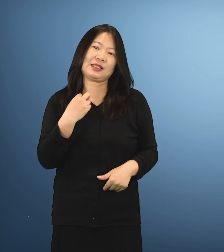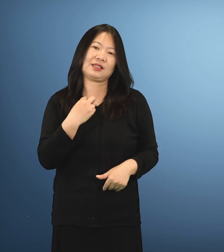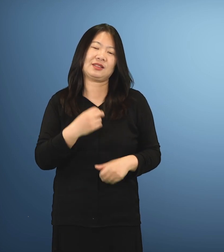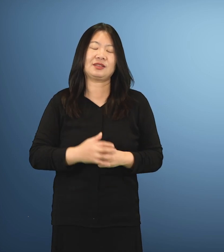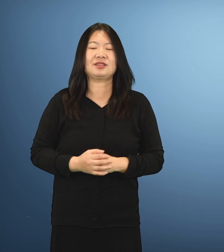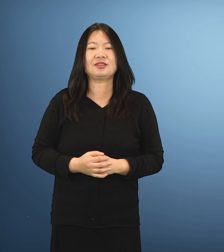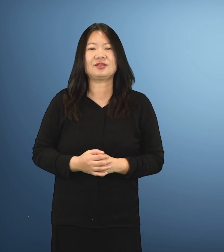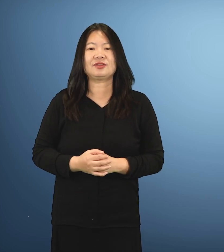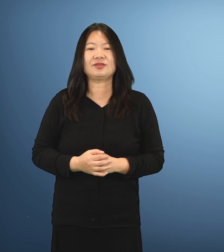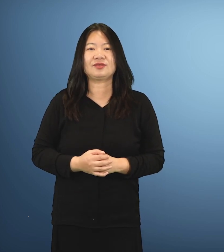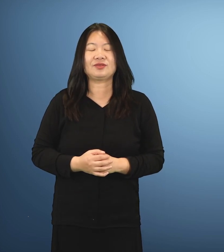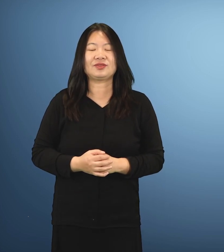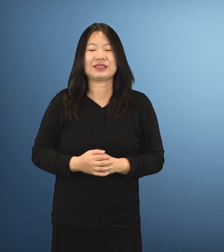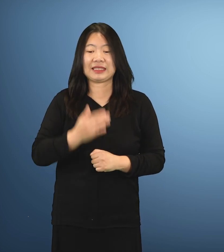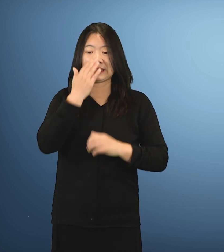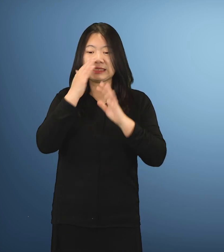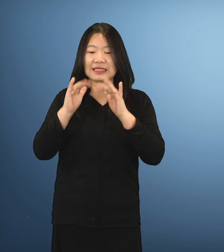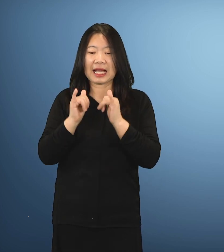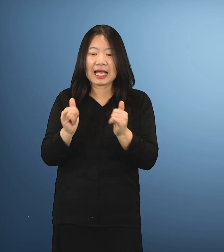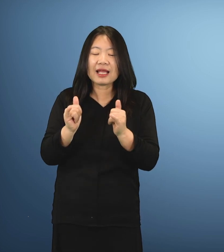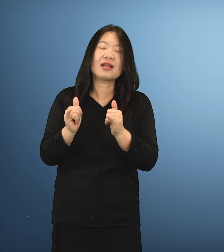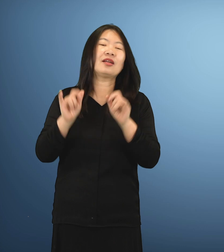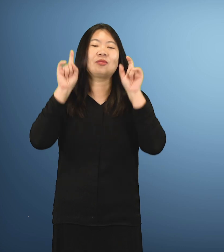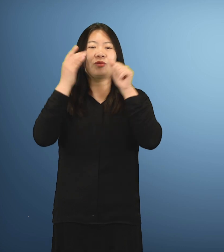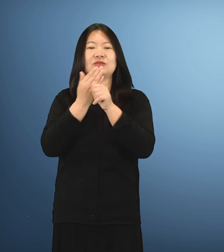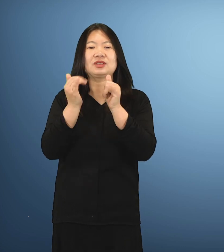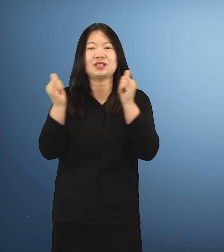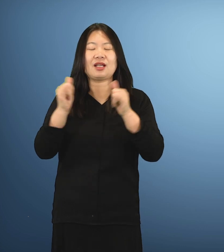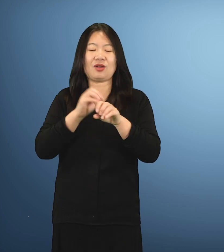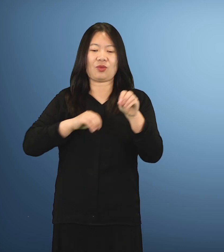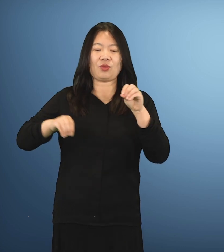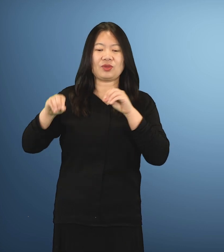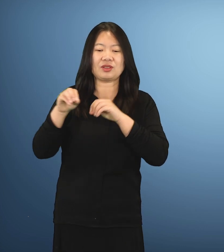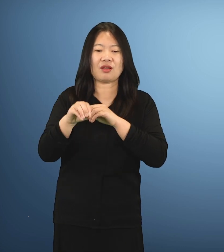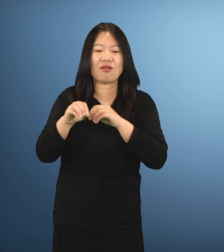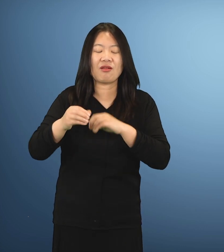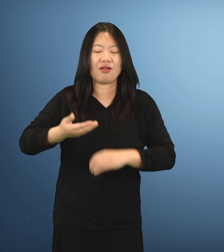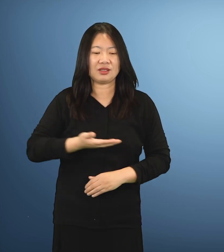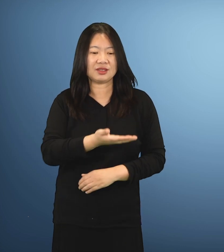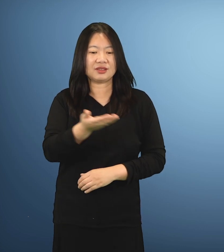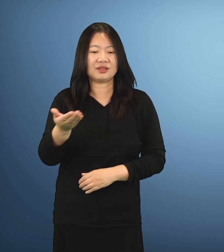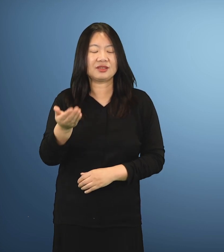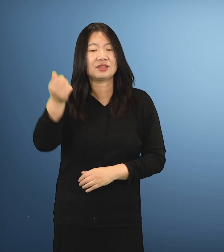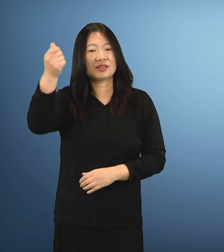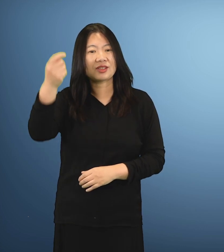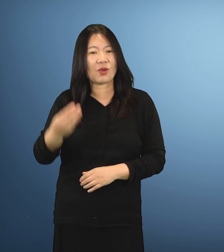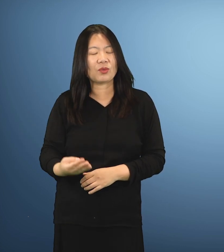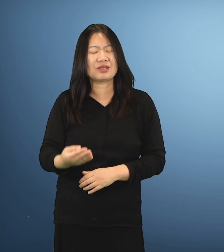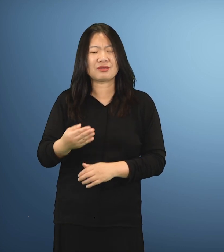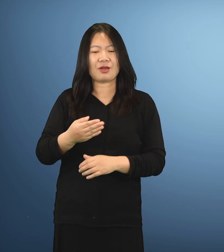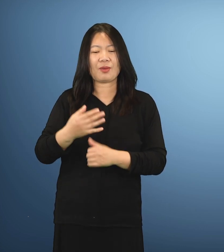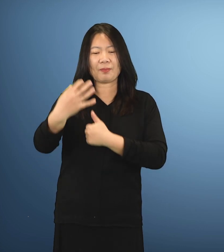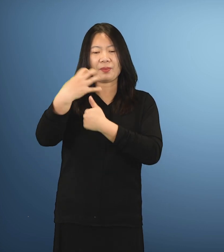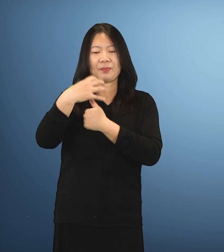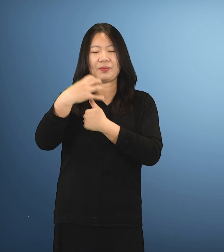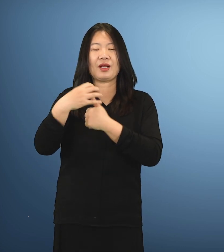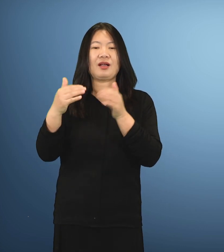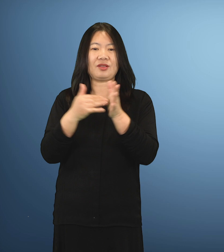되는 이스라엘의 목자들이 오히려 그들을 여러 가지로